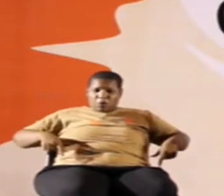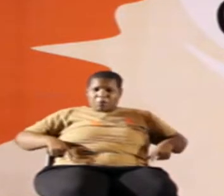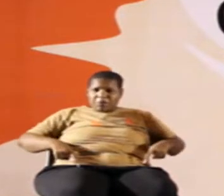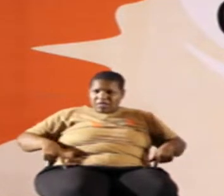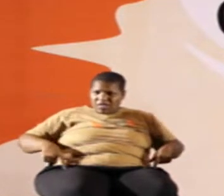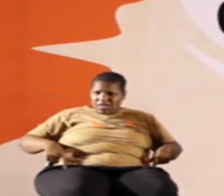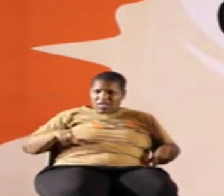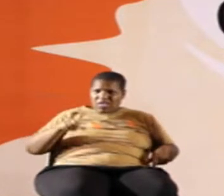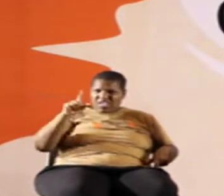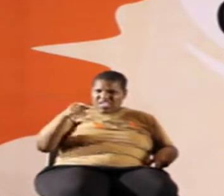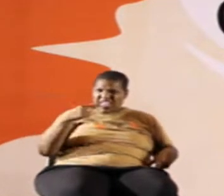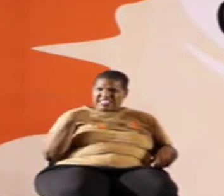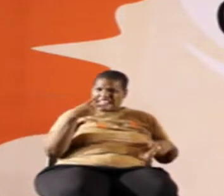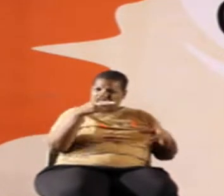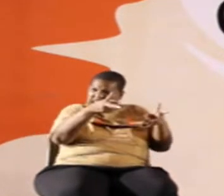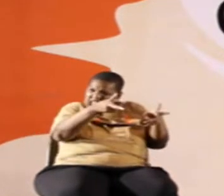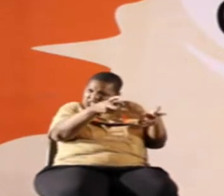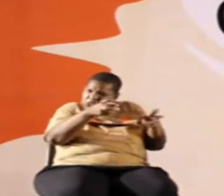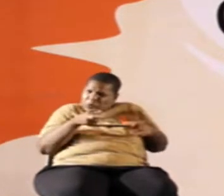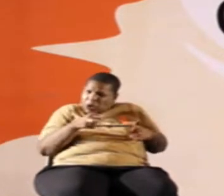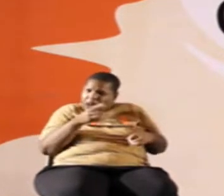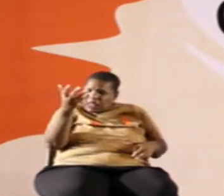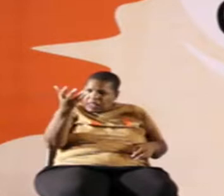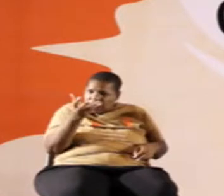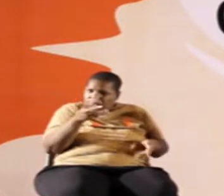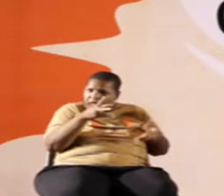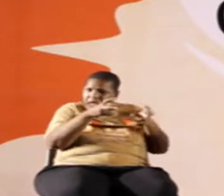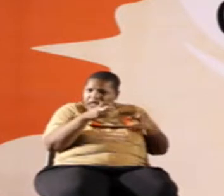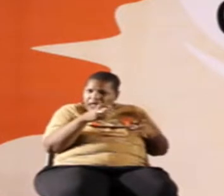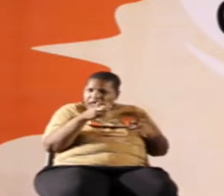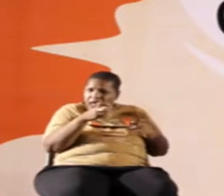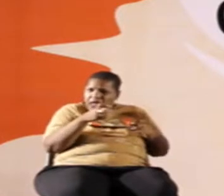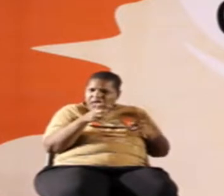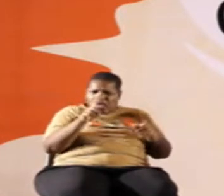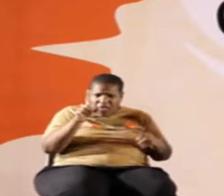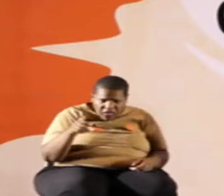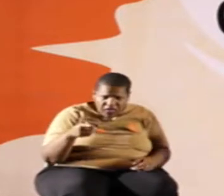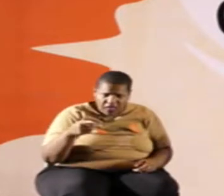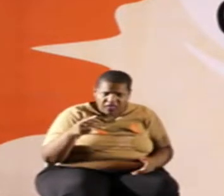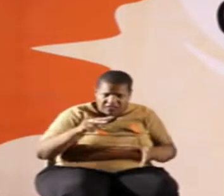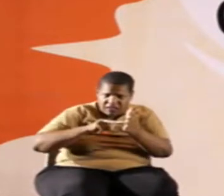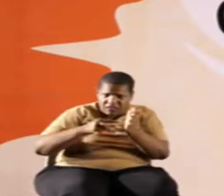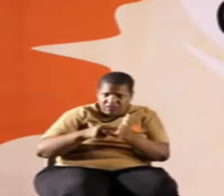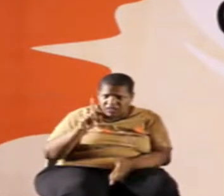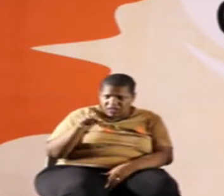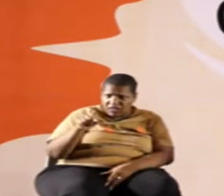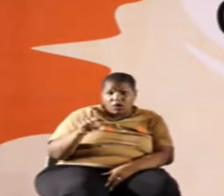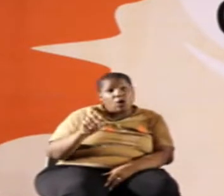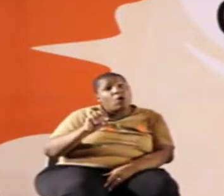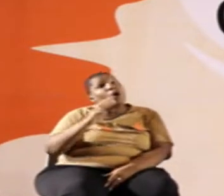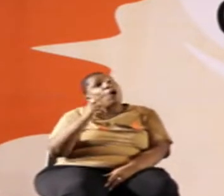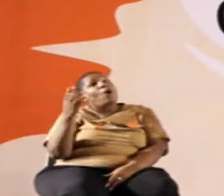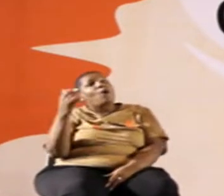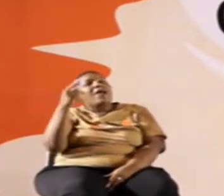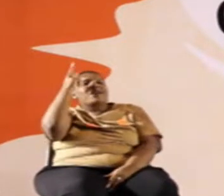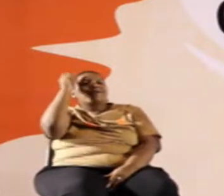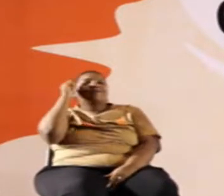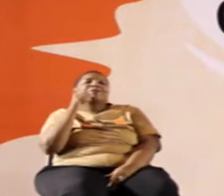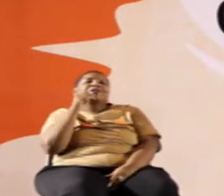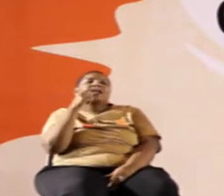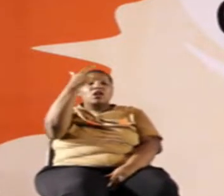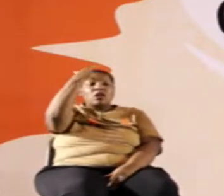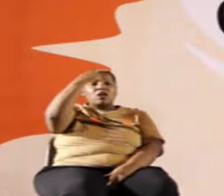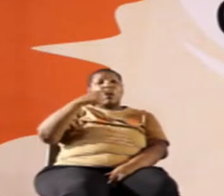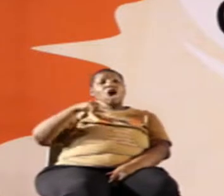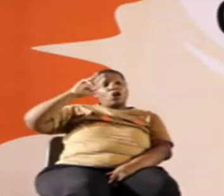ser explorada no baile? É isso mesmo que elas estão fazendo? Ou será que as meninas, donas do seu